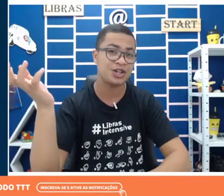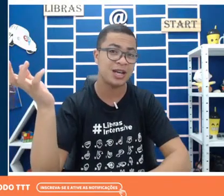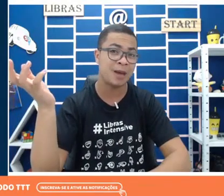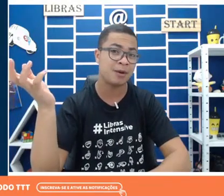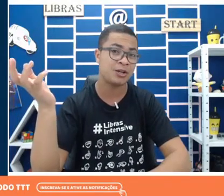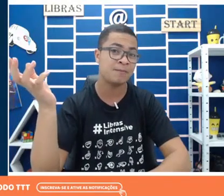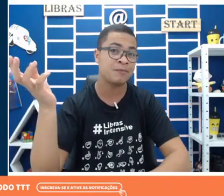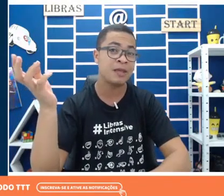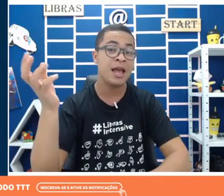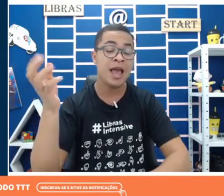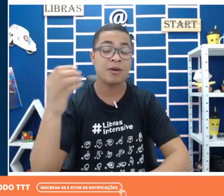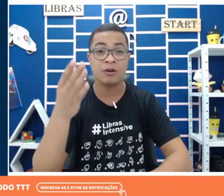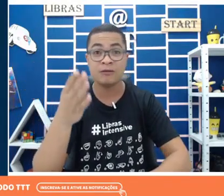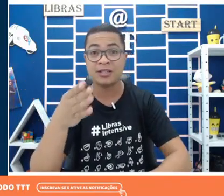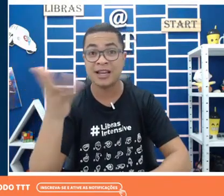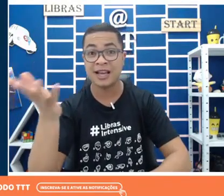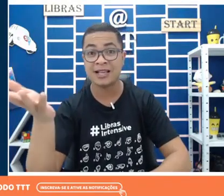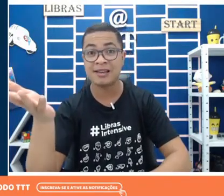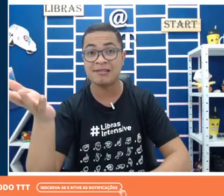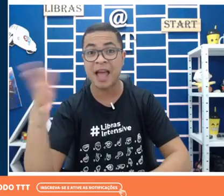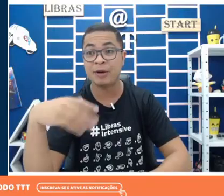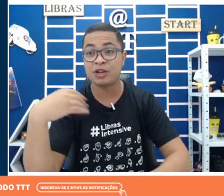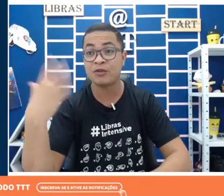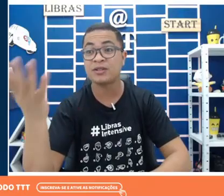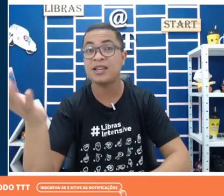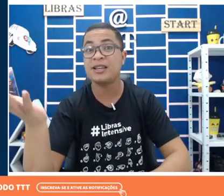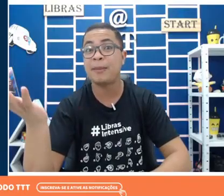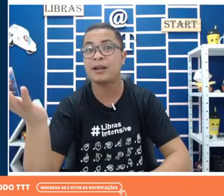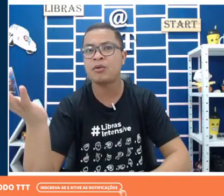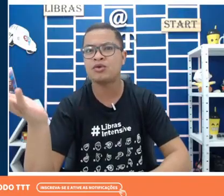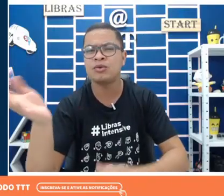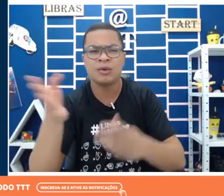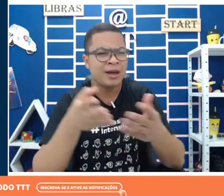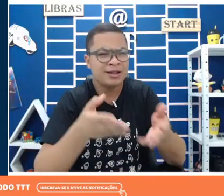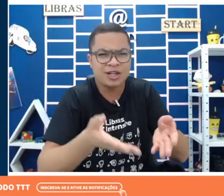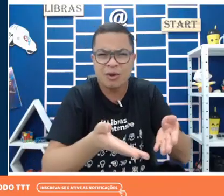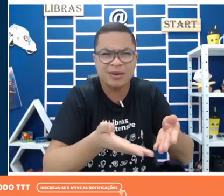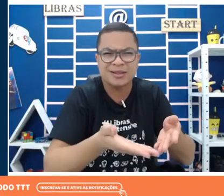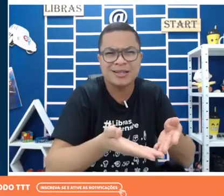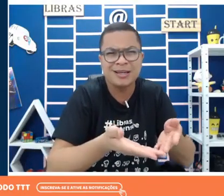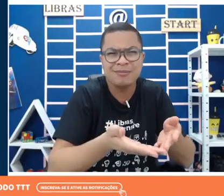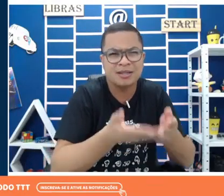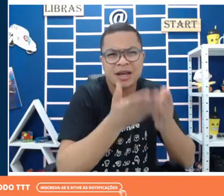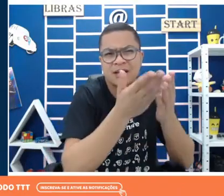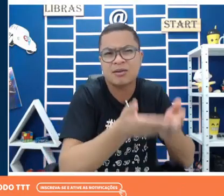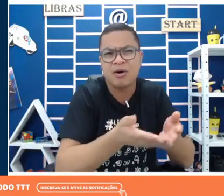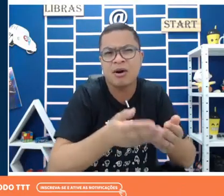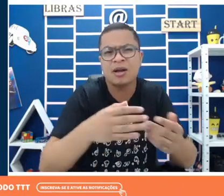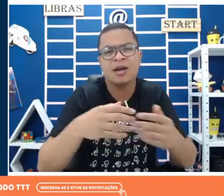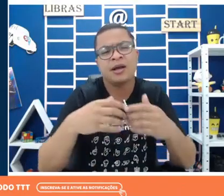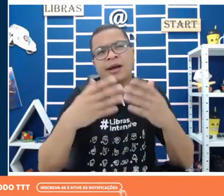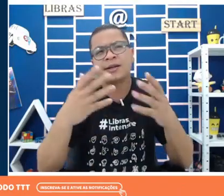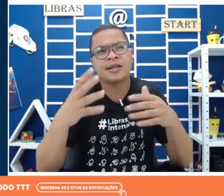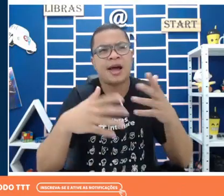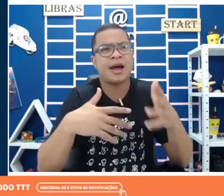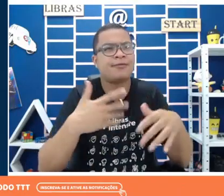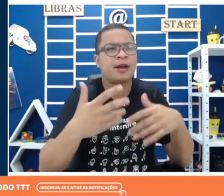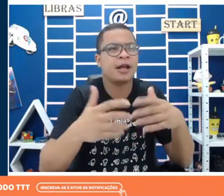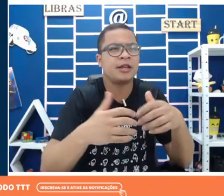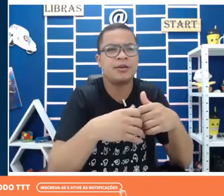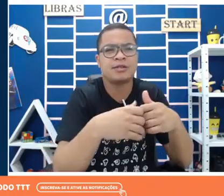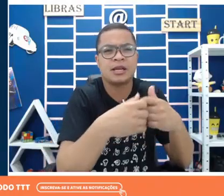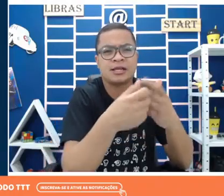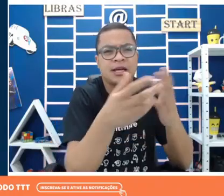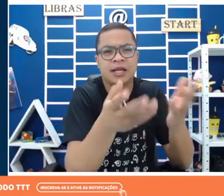de ajuda de intérprete. É quando você que quer ser intérprete for conseguir interpretar o surdo. Seja uma coisa simples, que é na escola, sei lá,